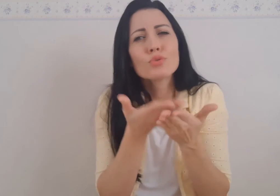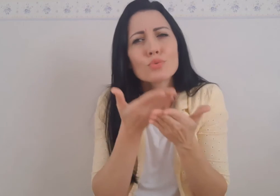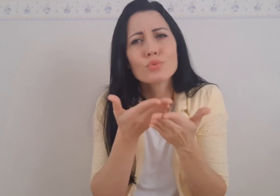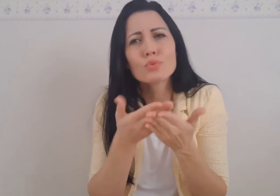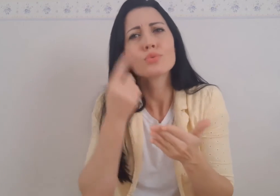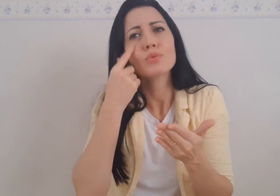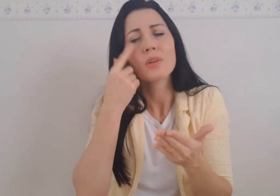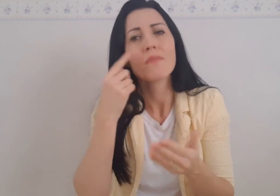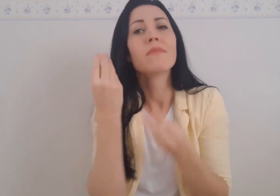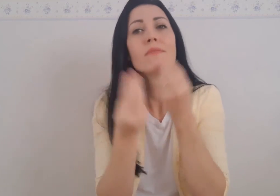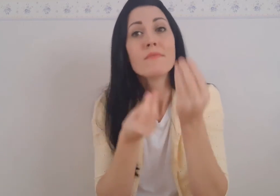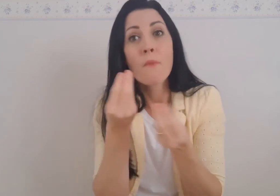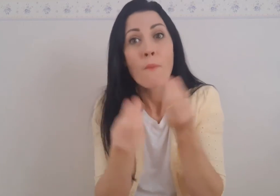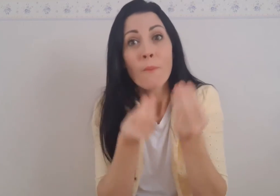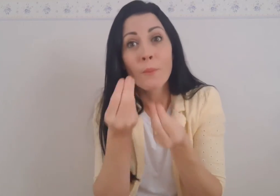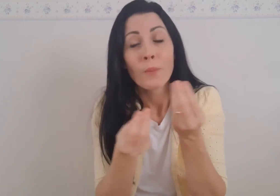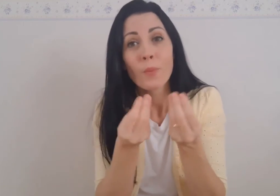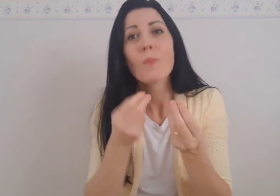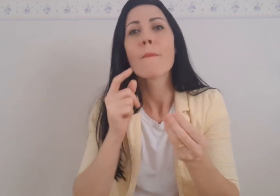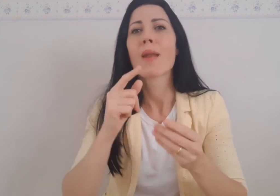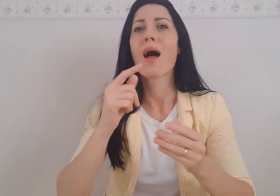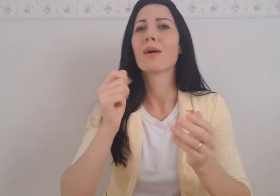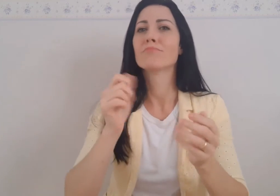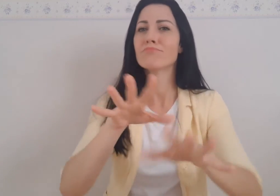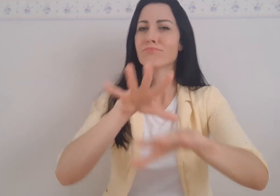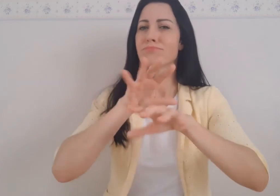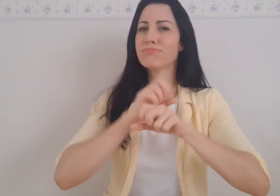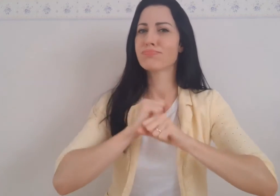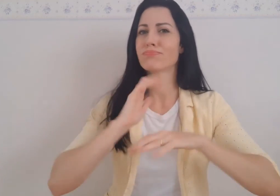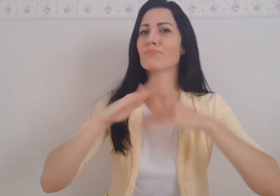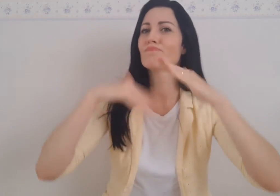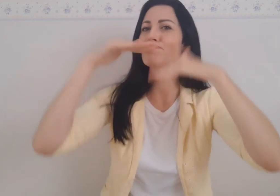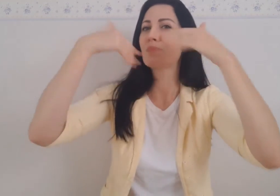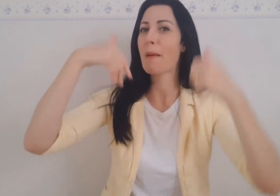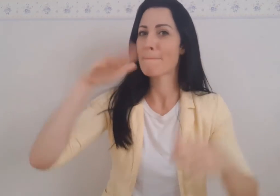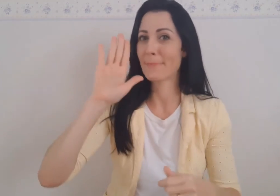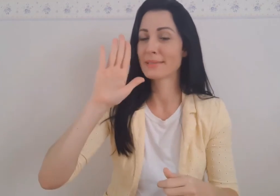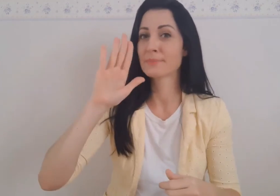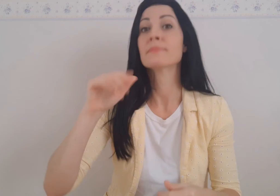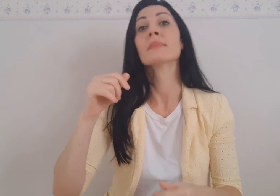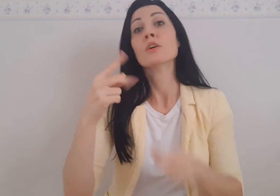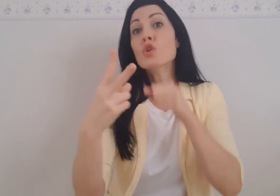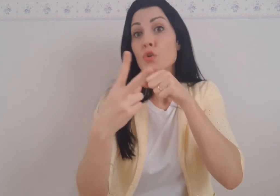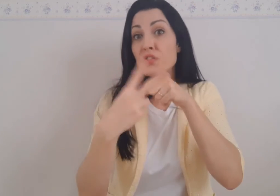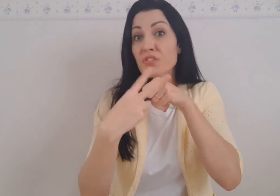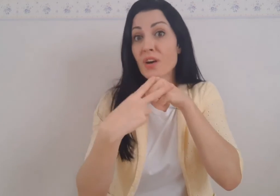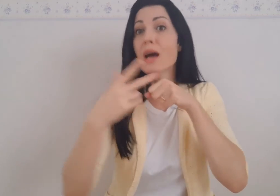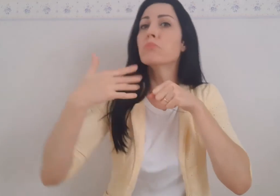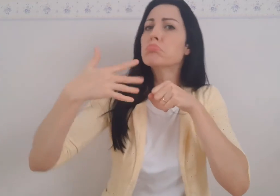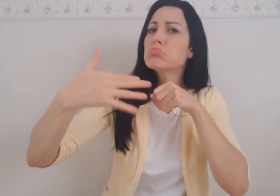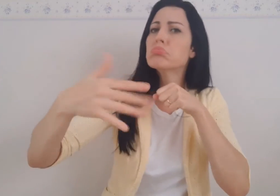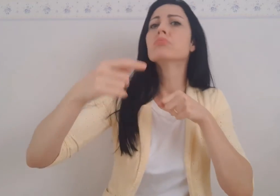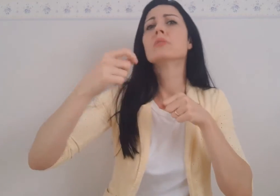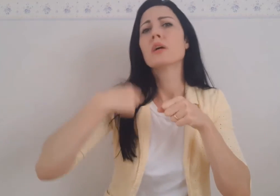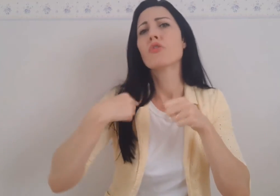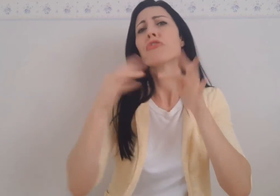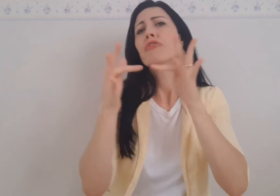Se você estudar e observar como são os verbos, você vai se apropriar cada vez mais. Os verbos